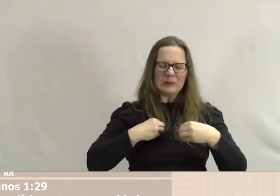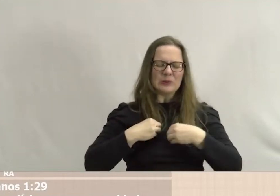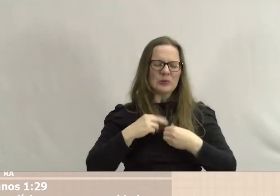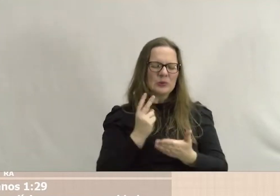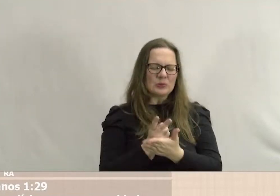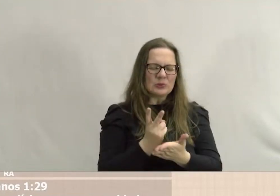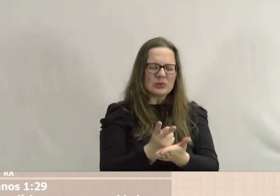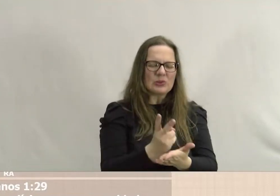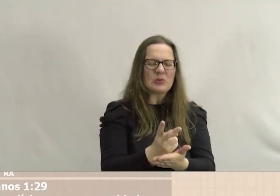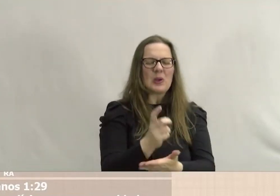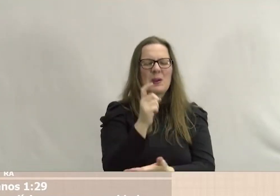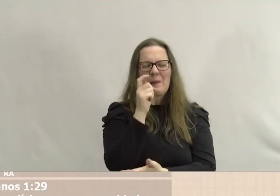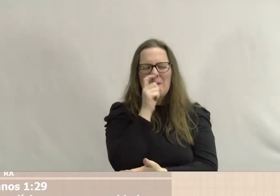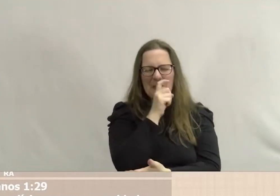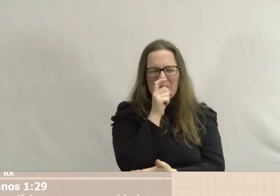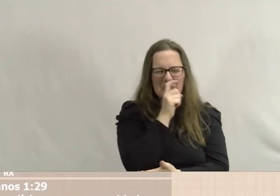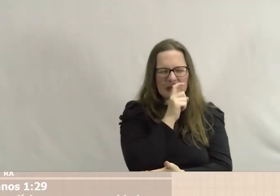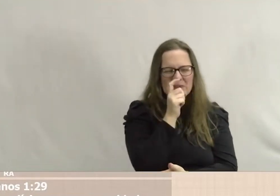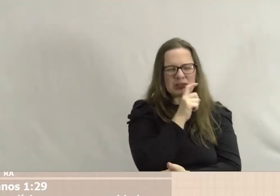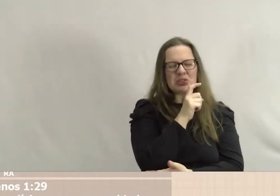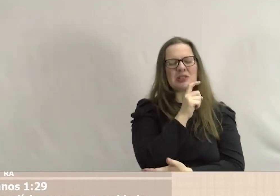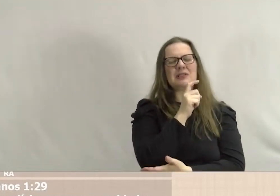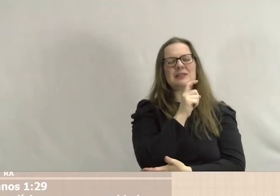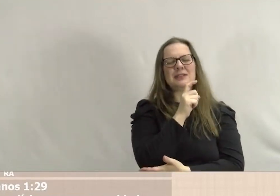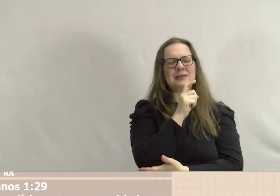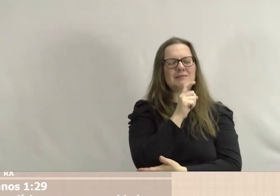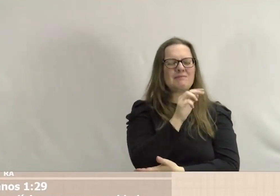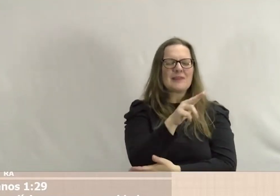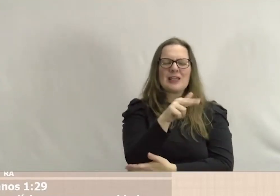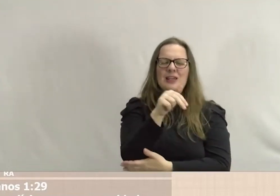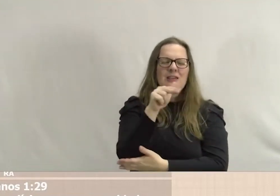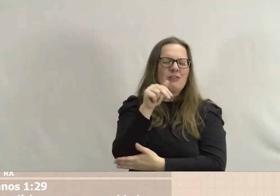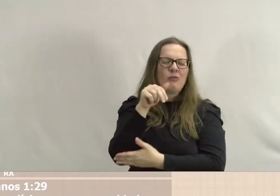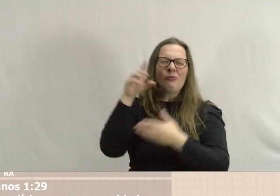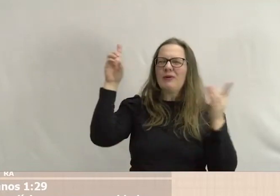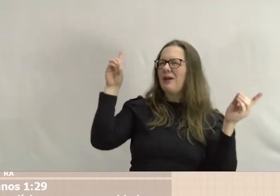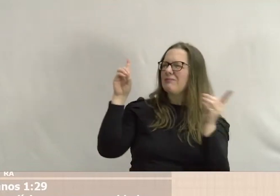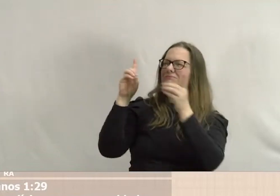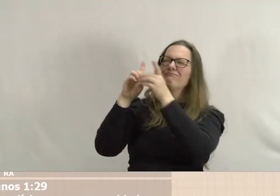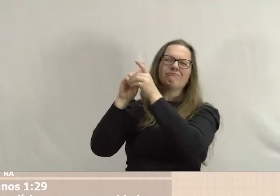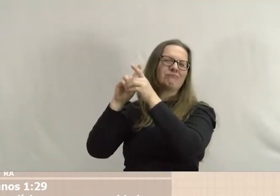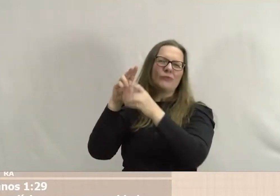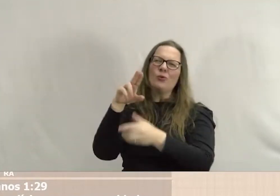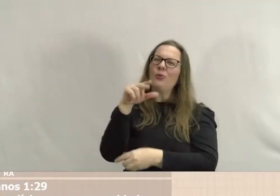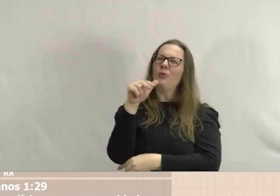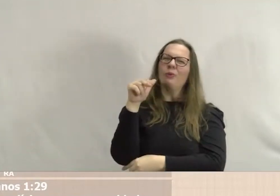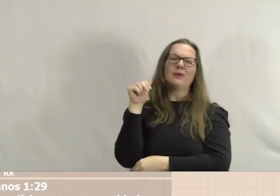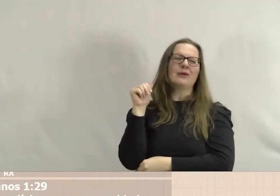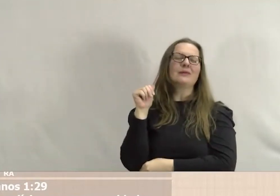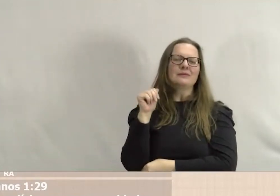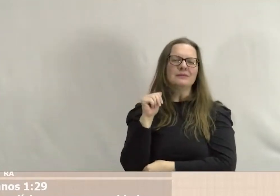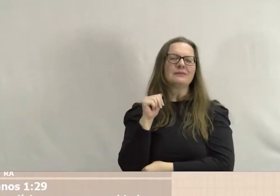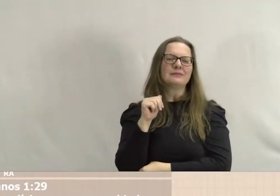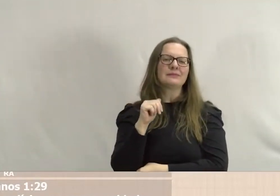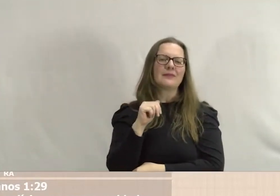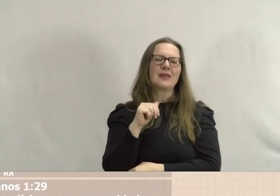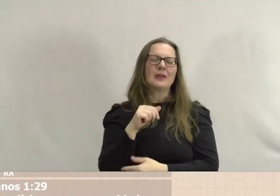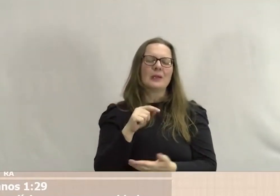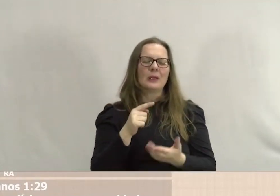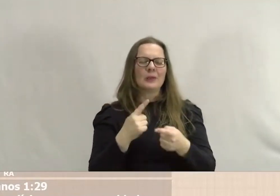do amor de Deus. O inimigo quer estragar o homem. Então o que ele pôs? Cheios de toda